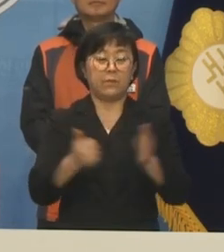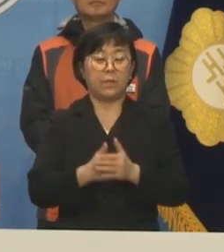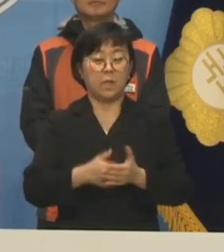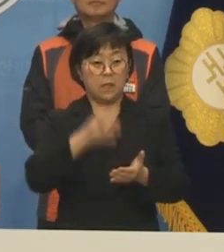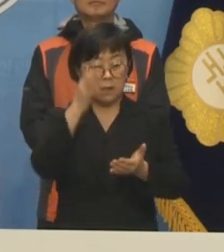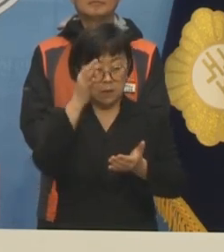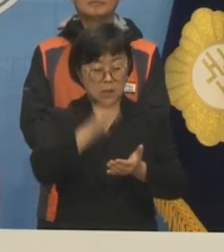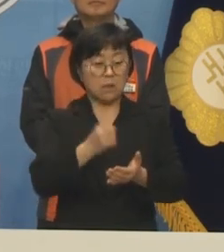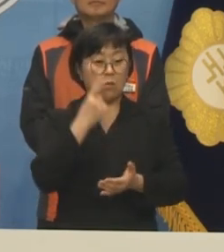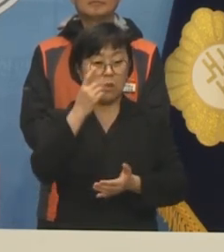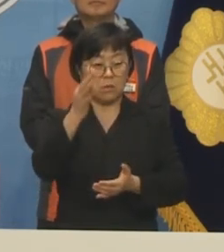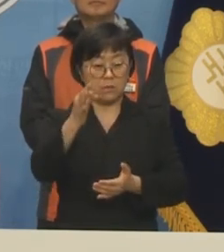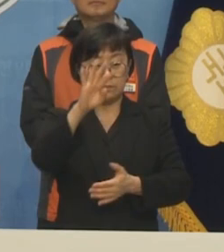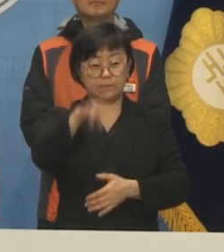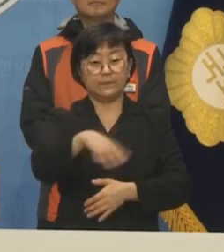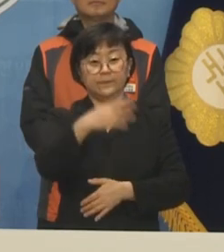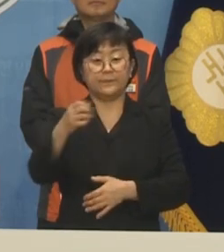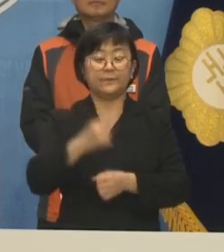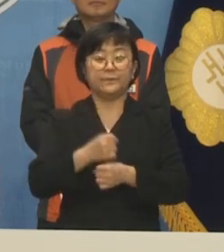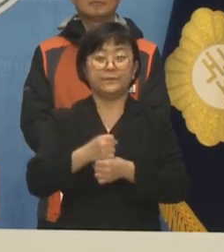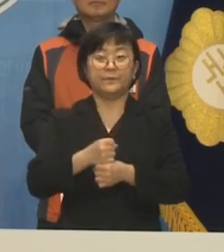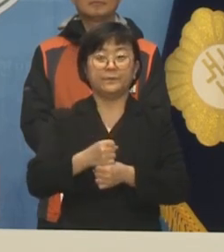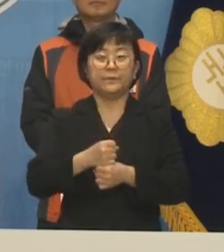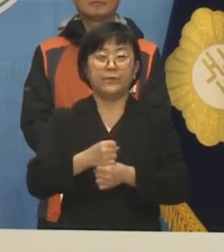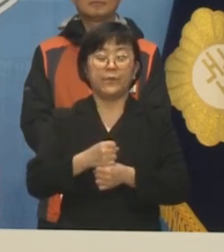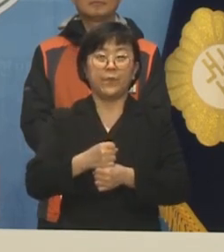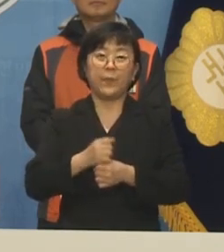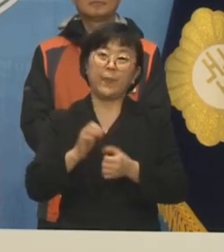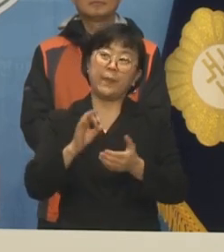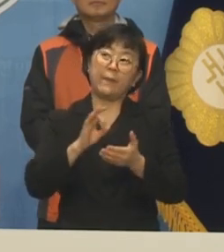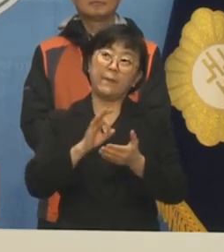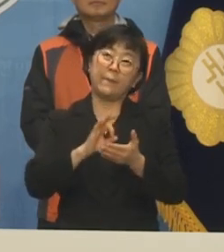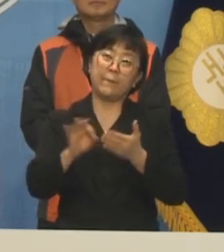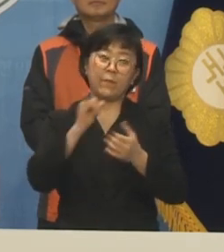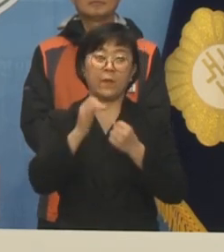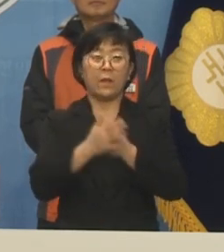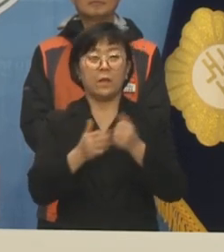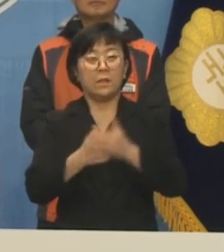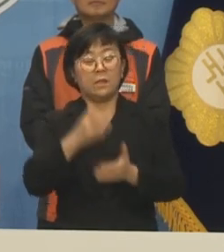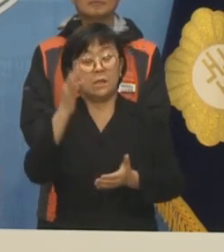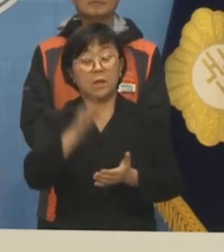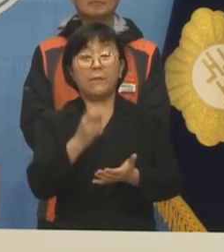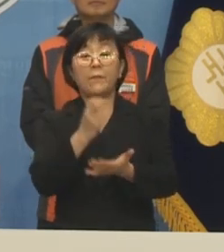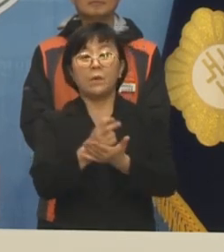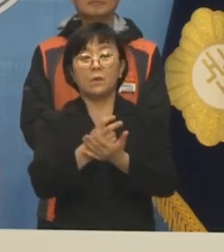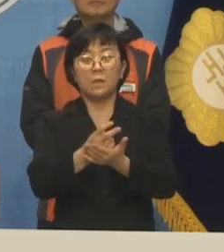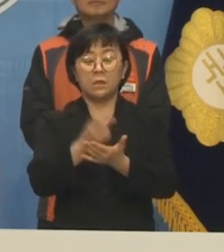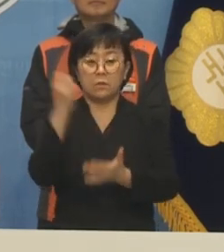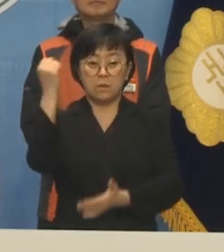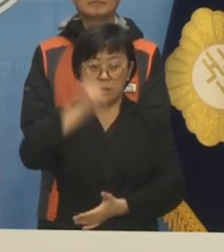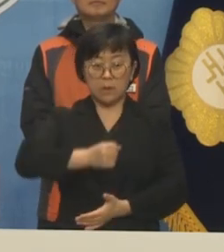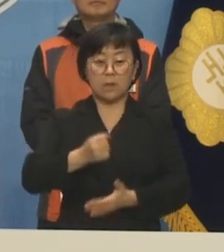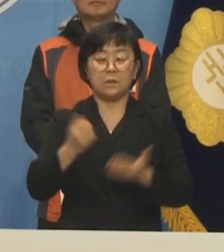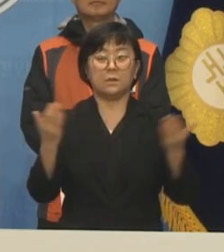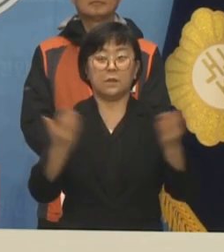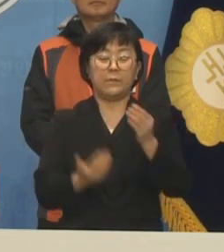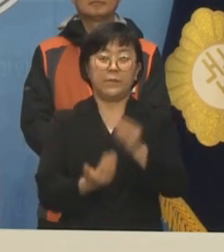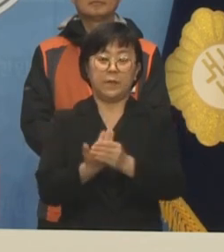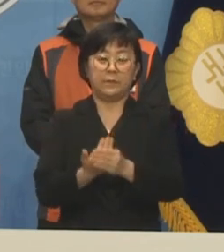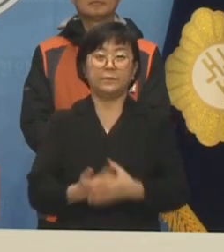최저임금으로 임금을 설계하고 임금 패크제를 적용하다 보니 최저임금법을 위반하는 상황이